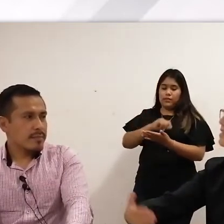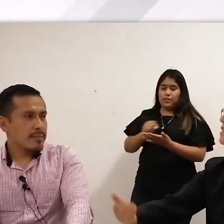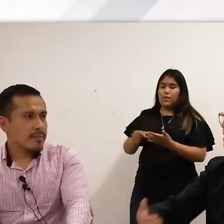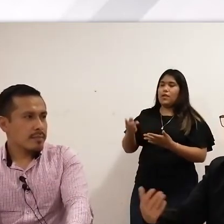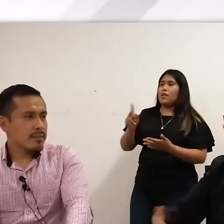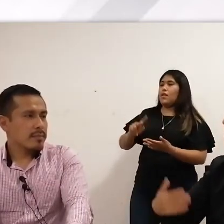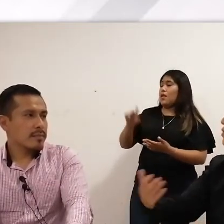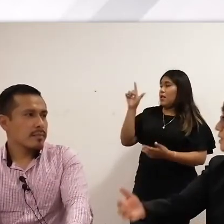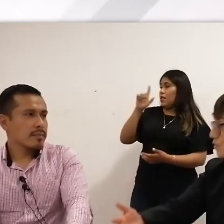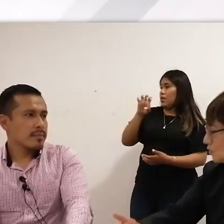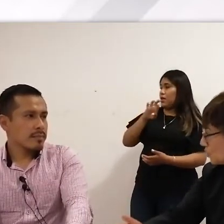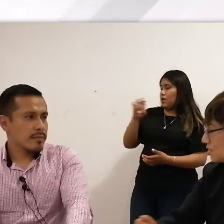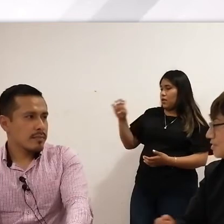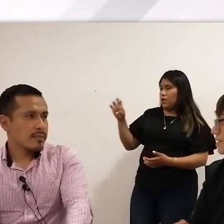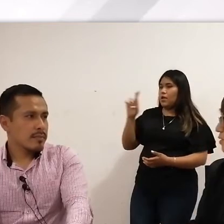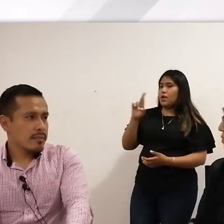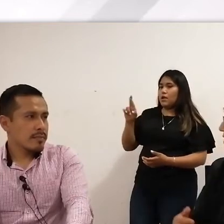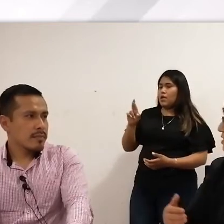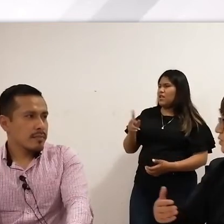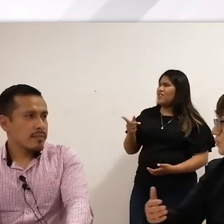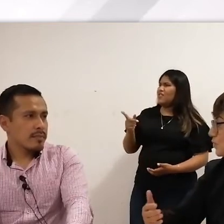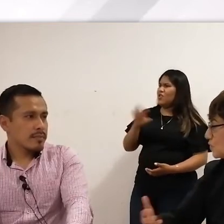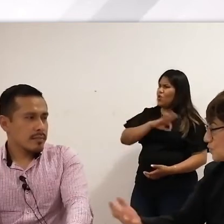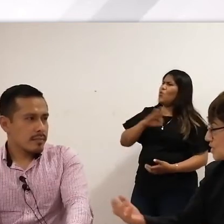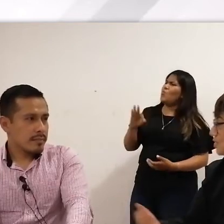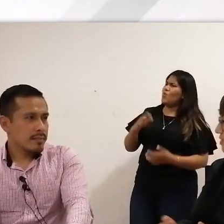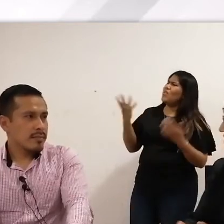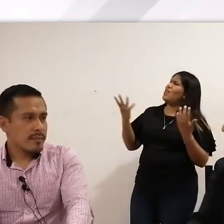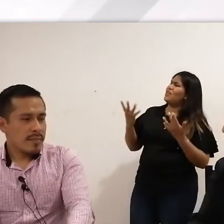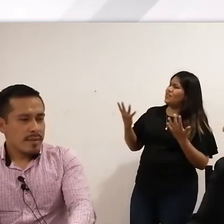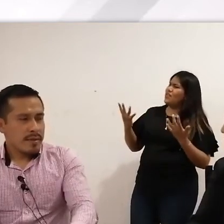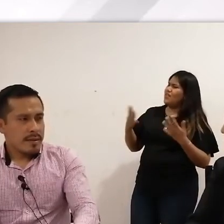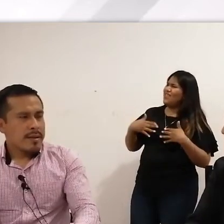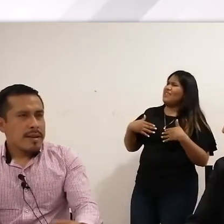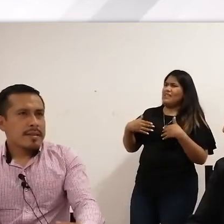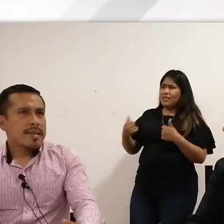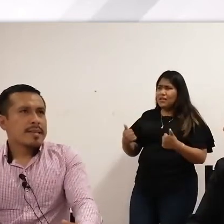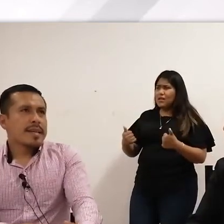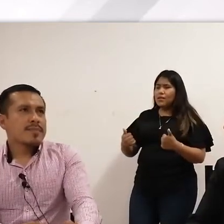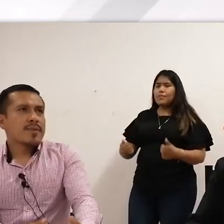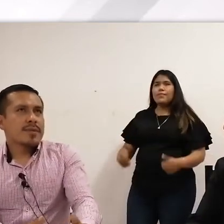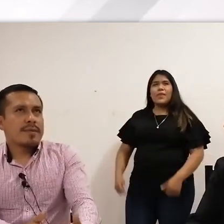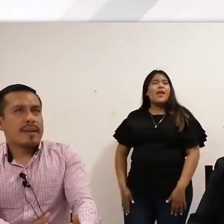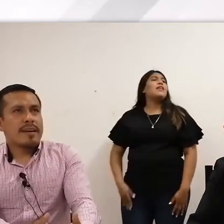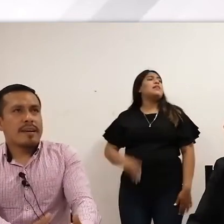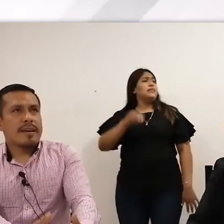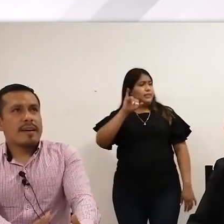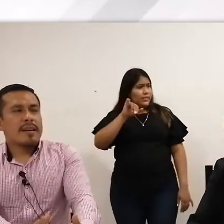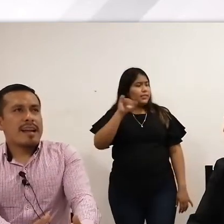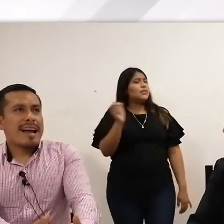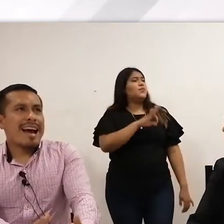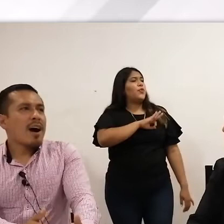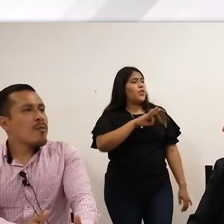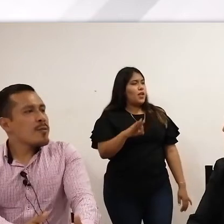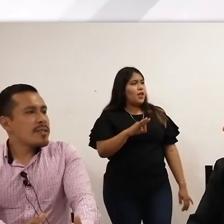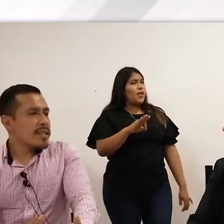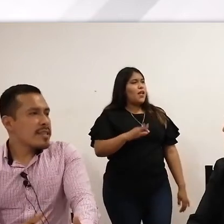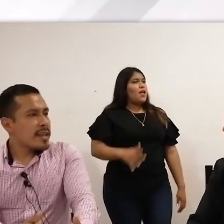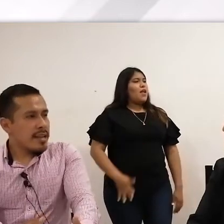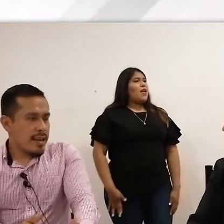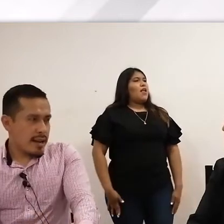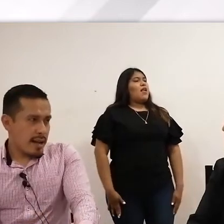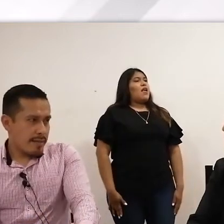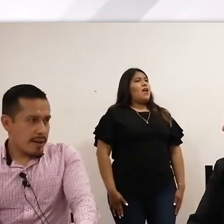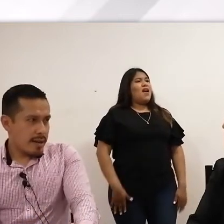llegar a tener lectura de comprensión, todo eso es posible. Sí, sí es posible. Aún